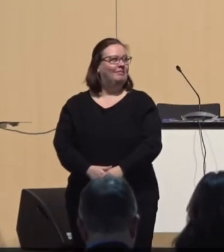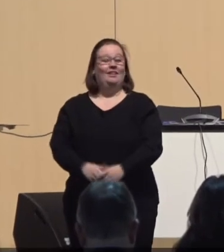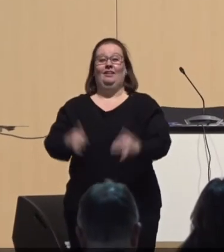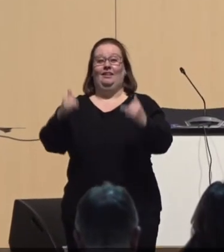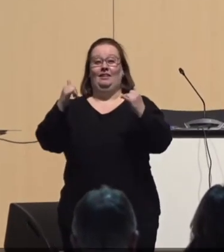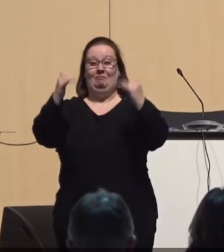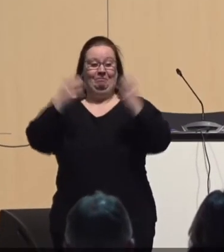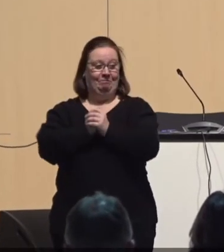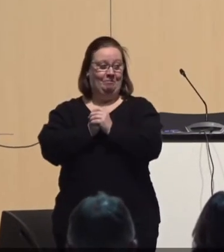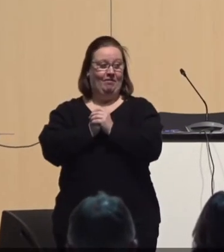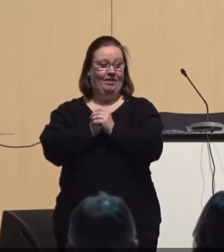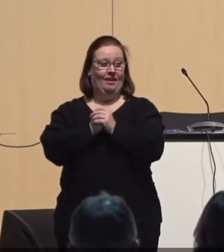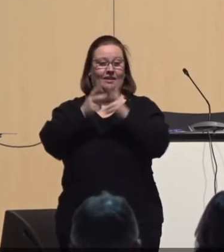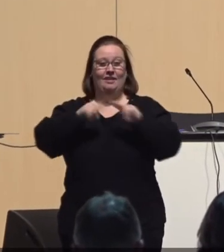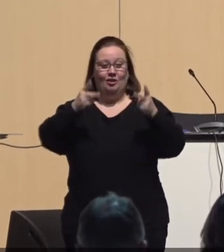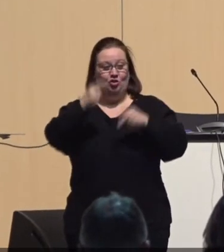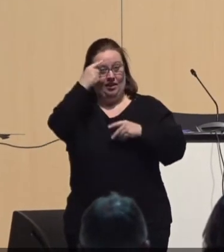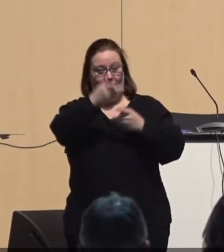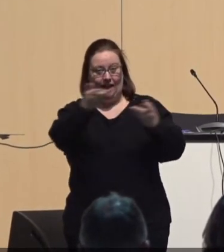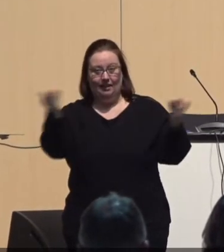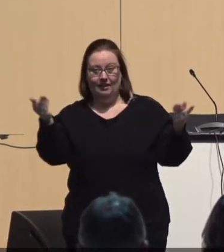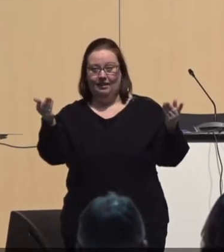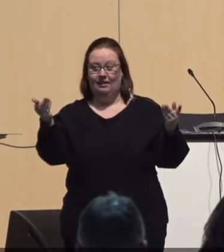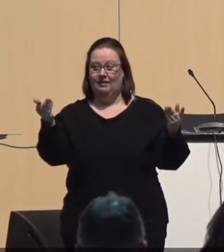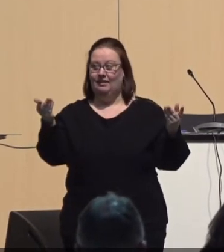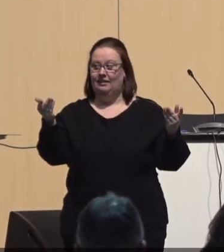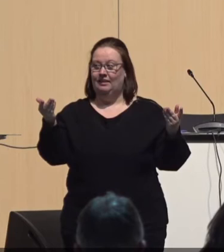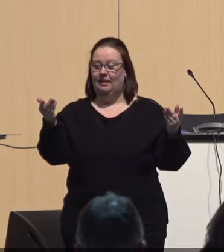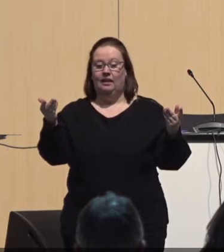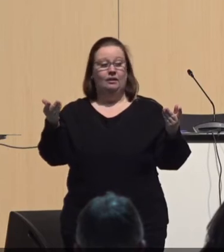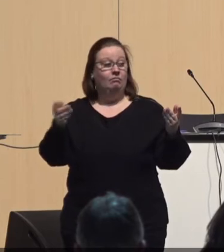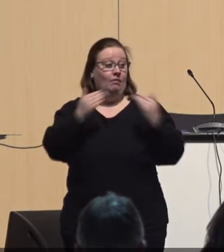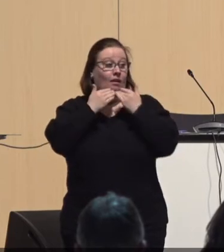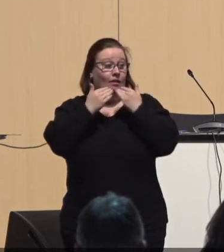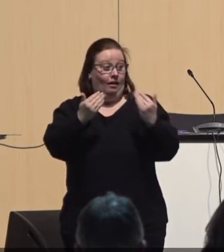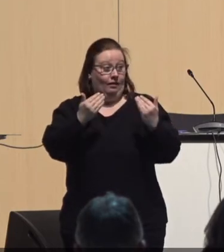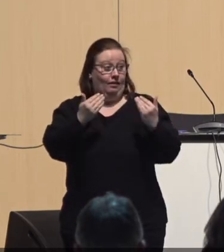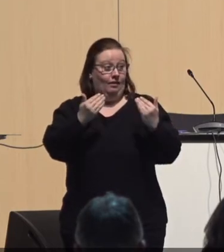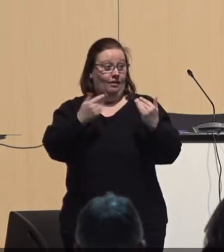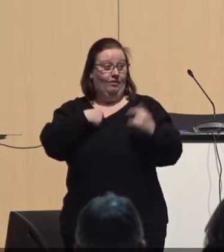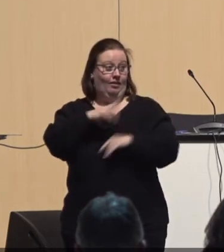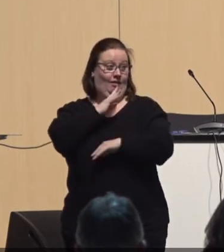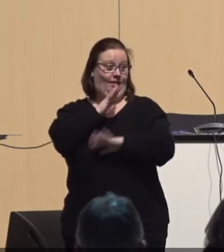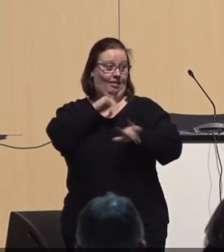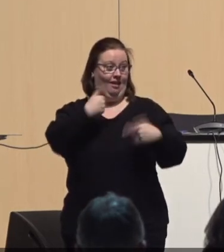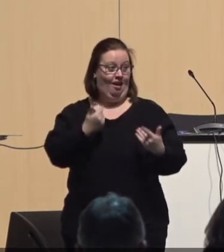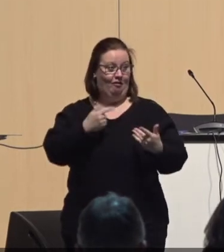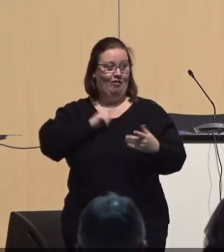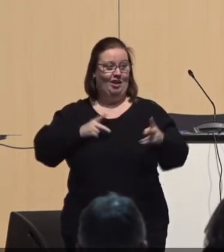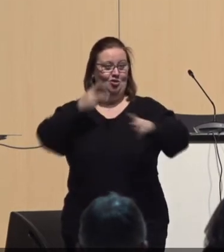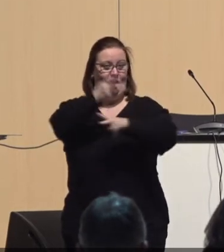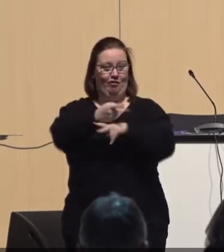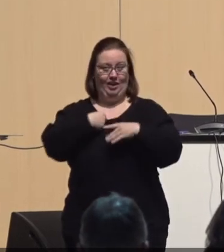Ja, sehr geehrte Stadträtinnen, ich bedanke mich zunächst erstmal für das Rederecht, was ich